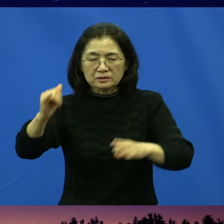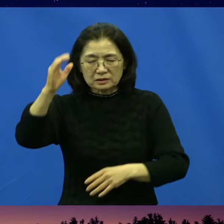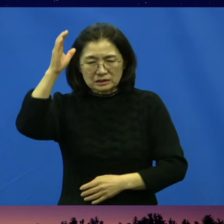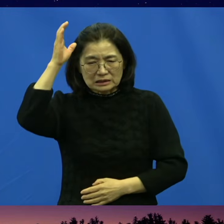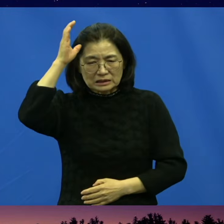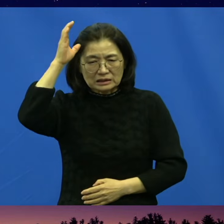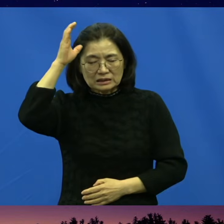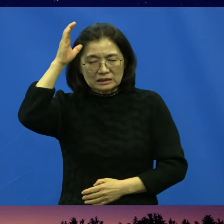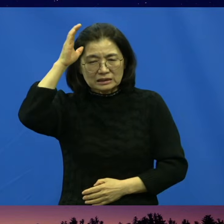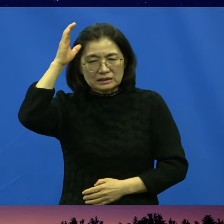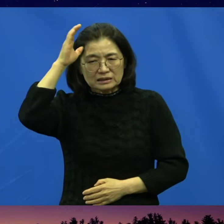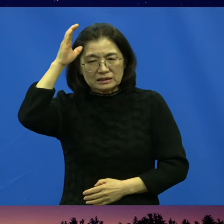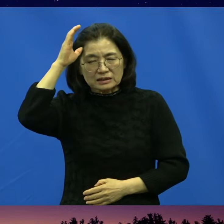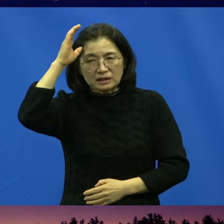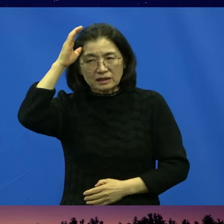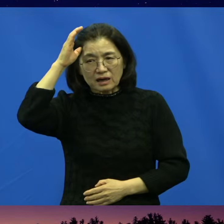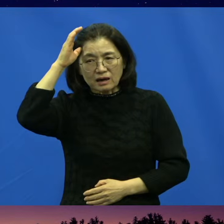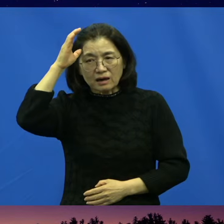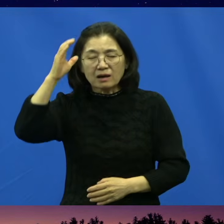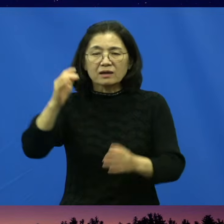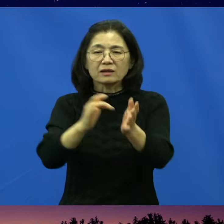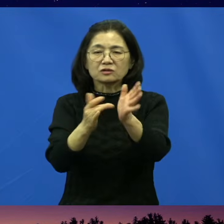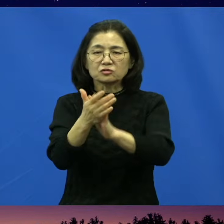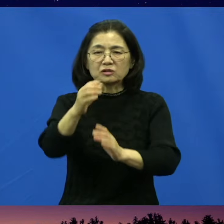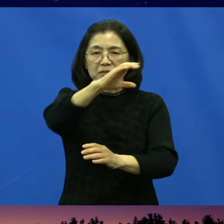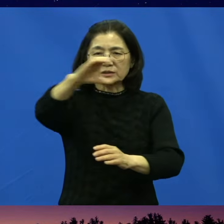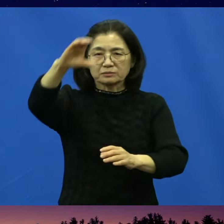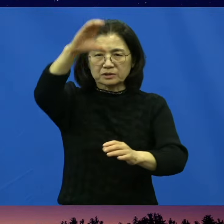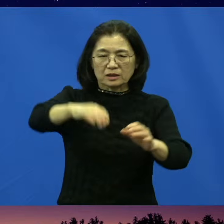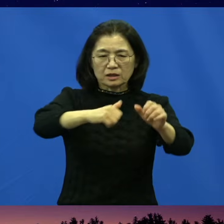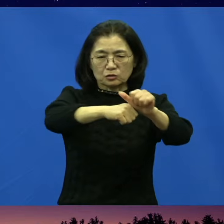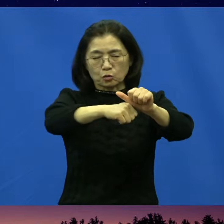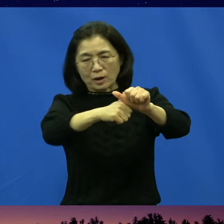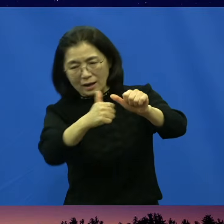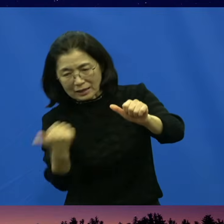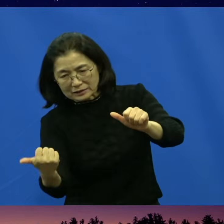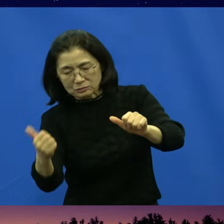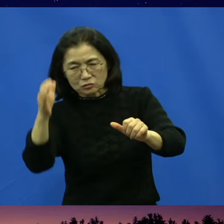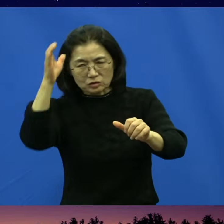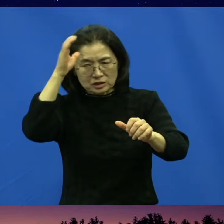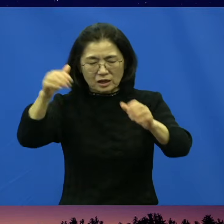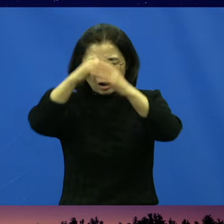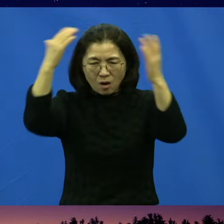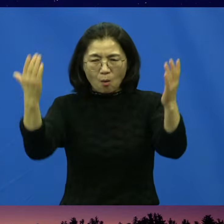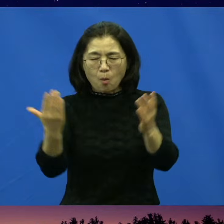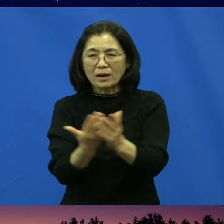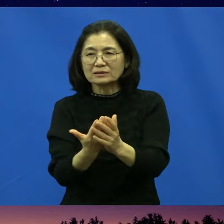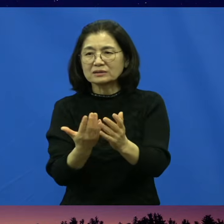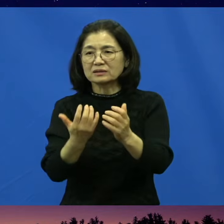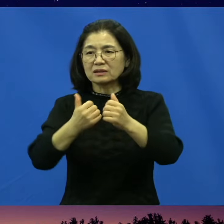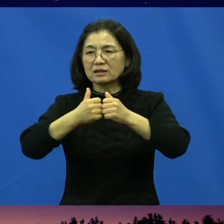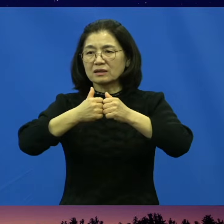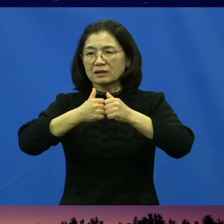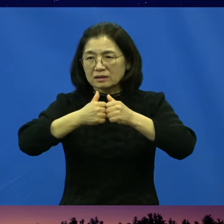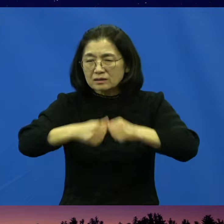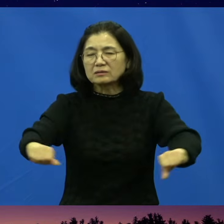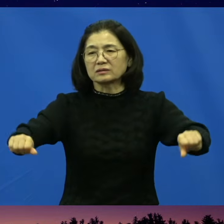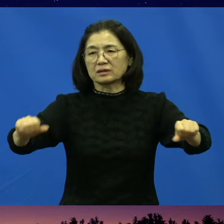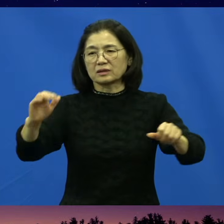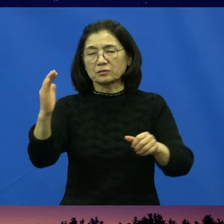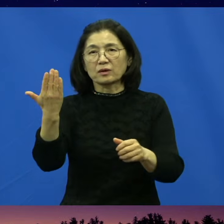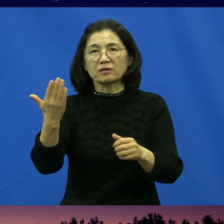다 산산조각 났다는 것입니다. 얼마나 낙심을 했는지 빈 무덤을 확인한